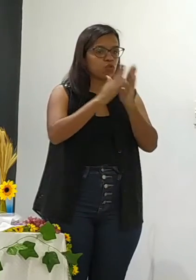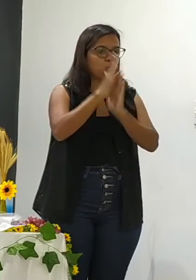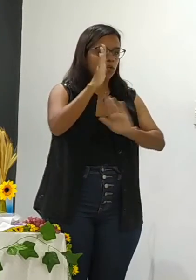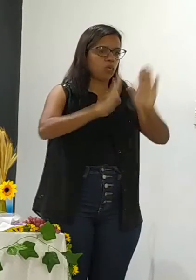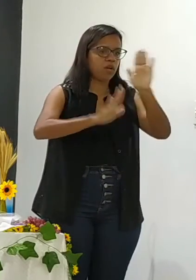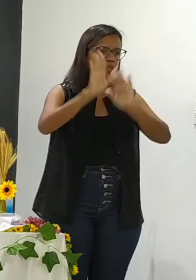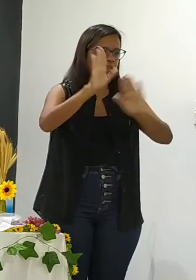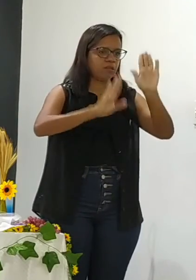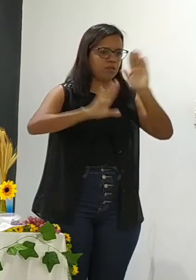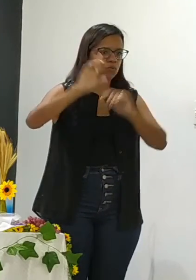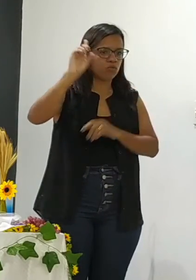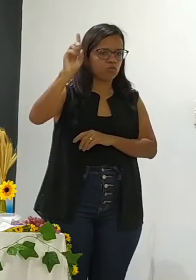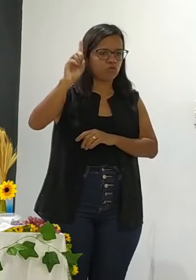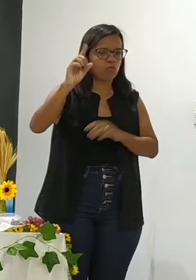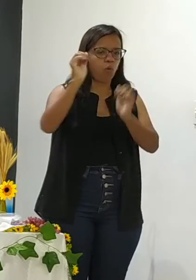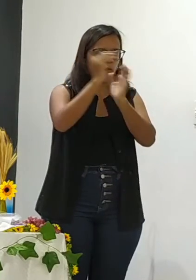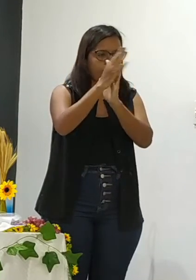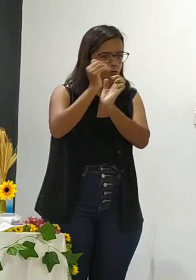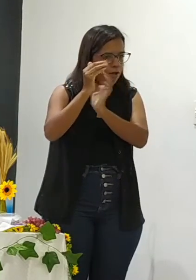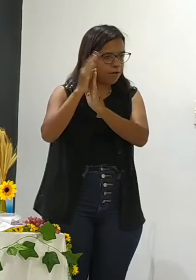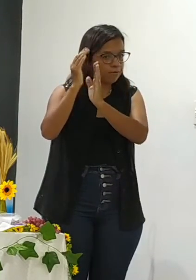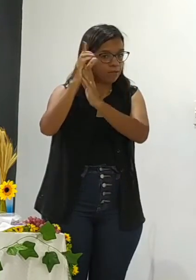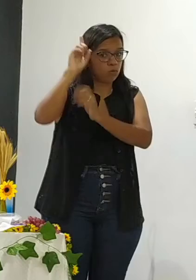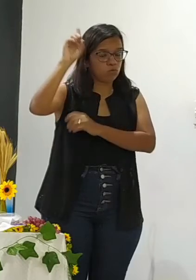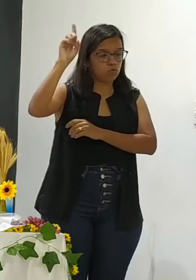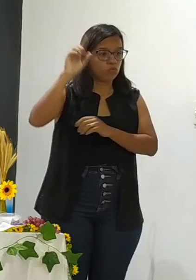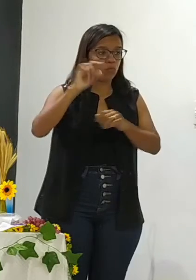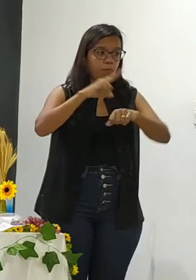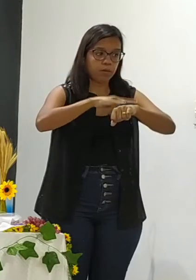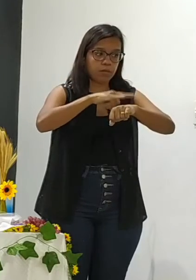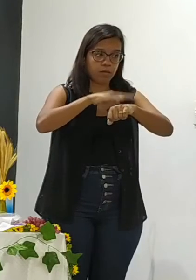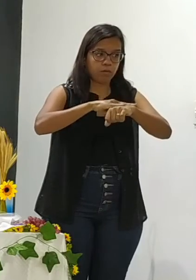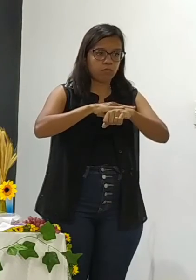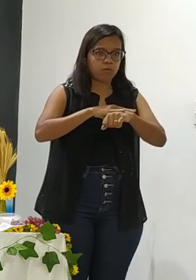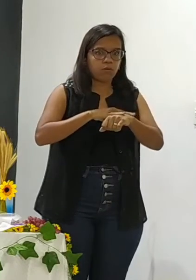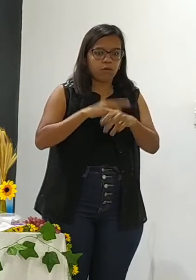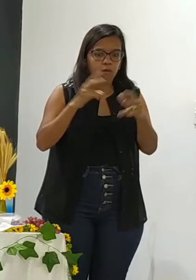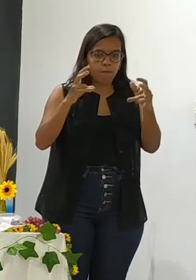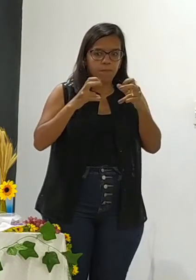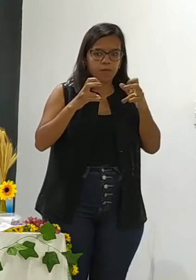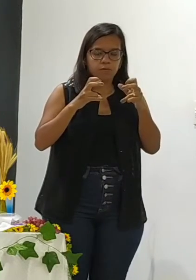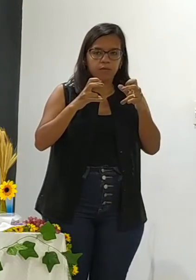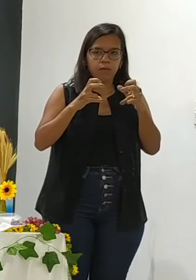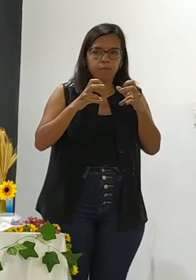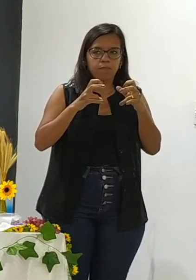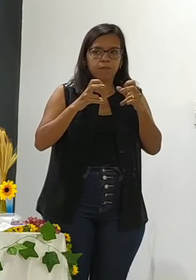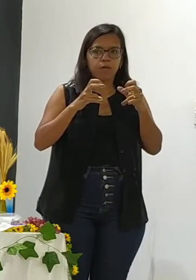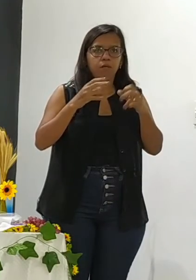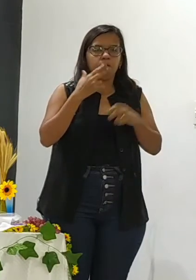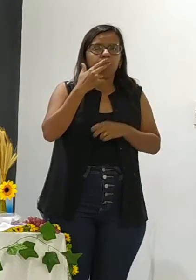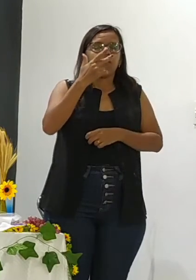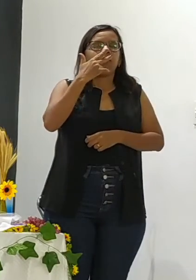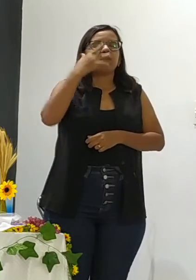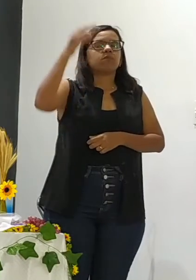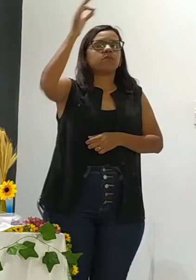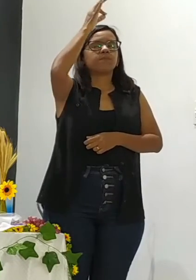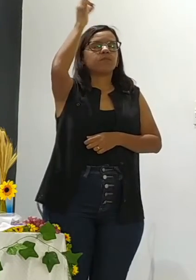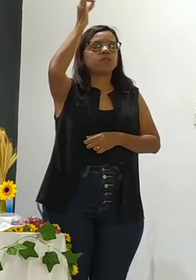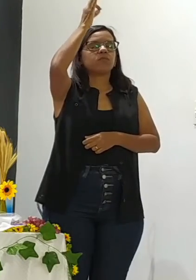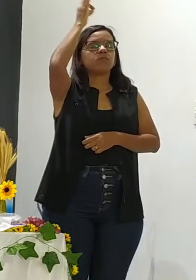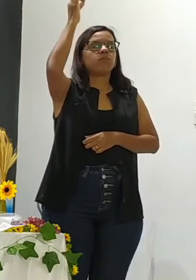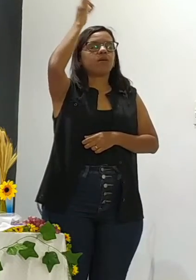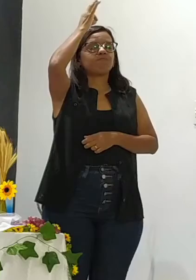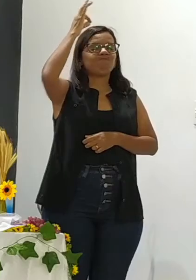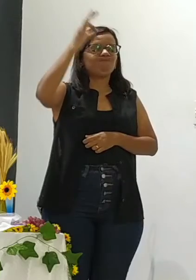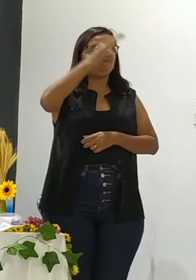Deus. Começou a louvar a Deus. E quando ele mal percebeu, ele deu uma rajada de língua estranha, irmão.